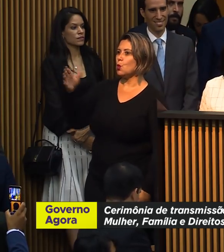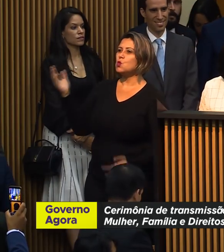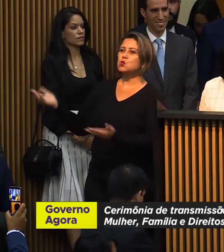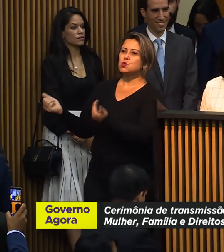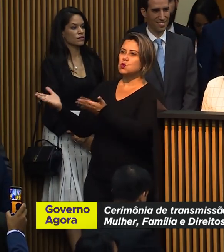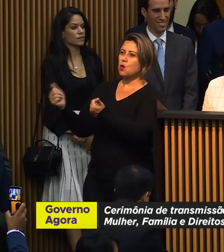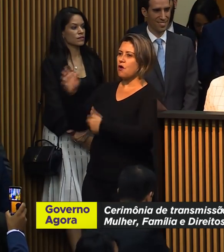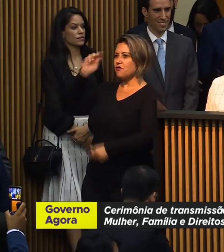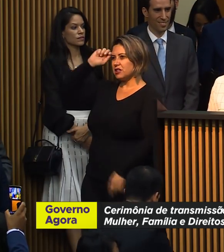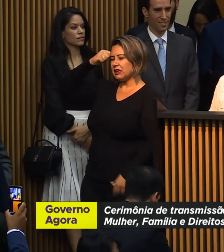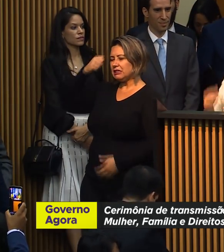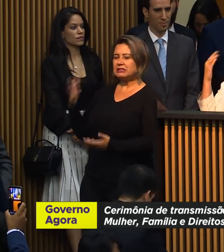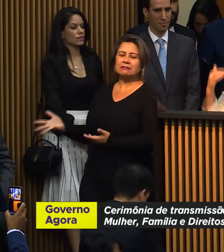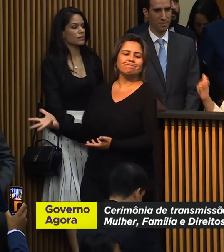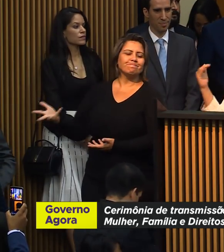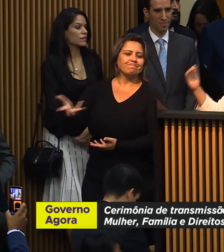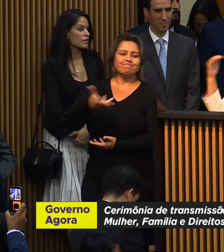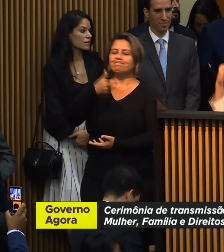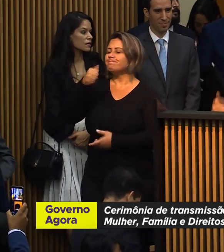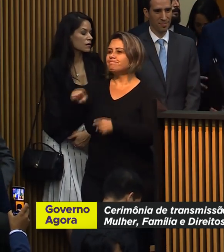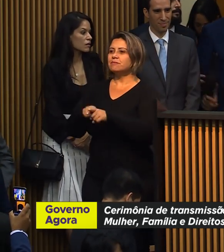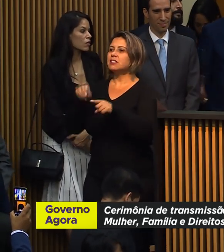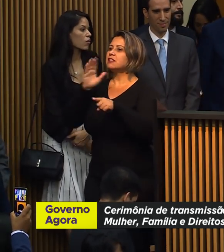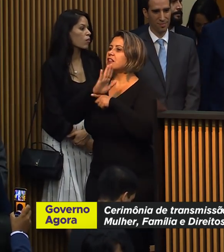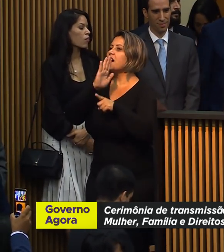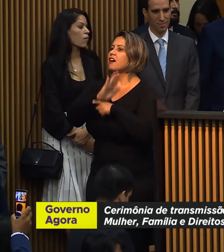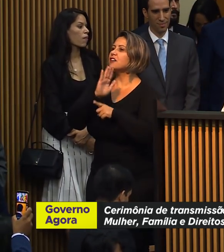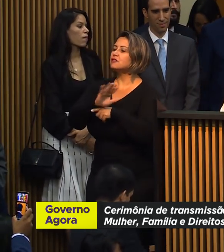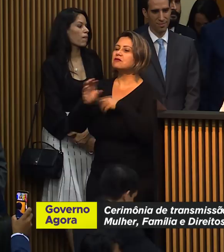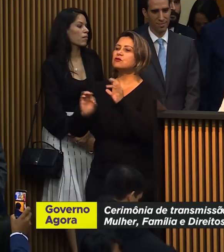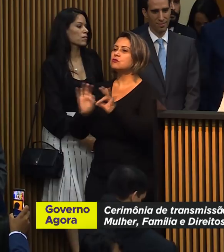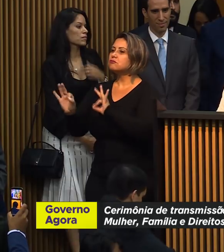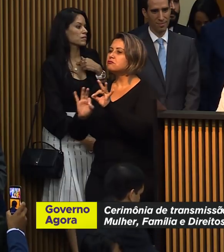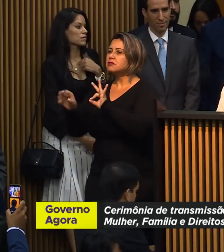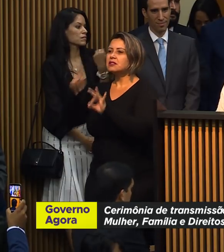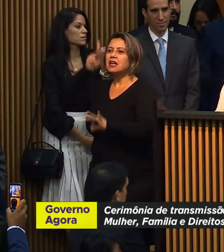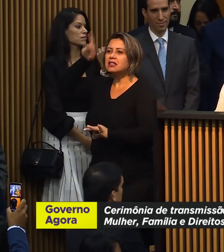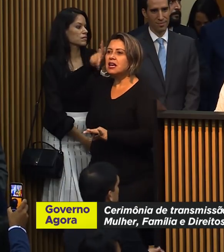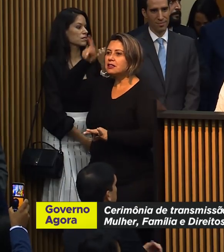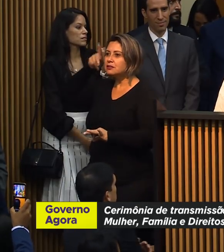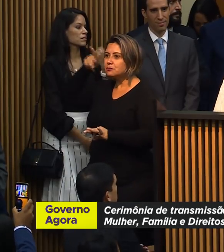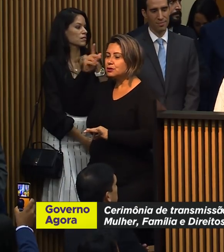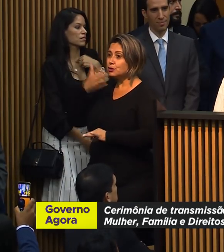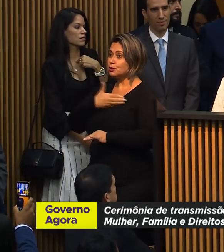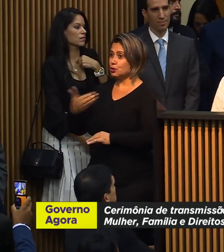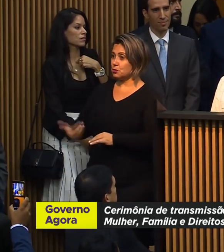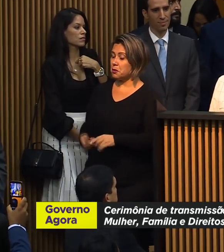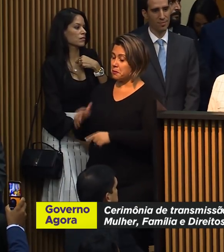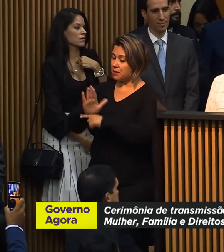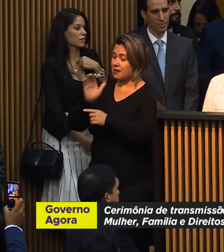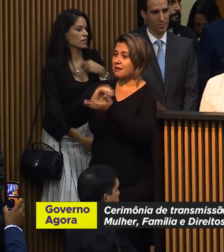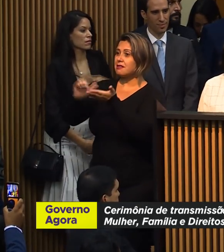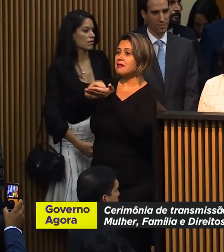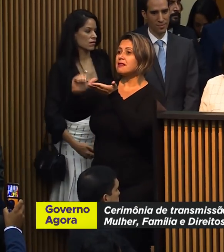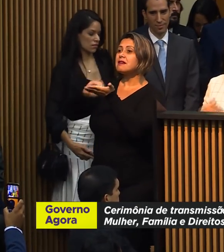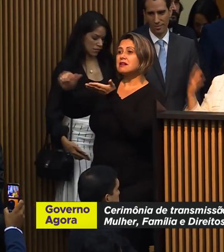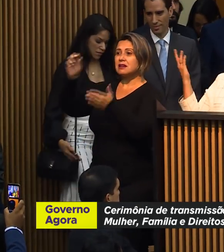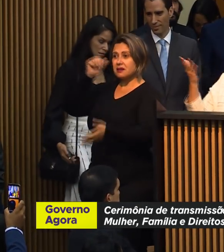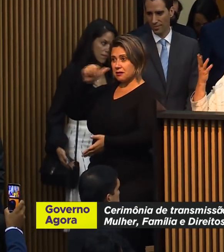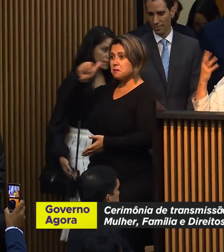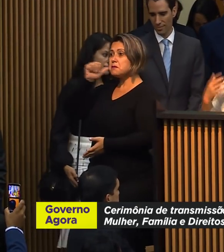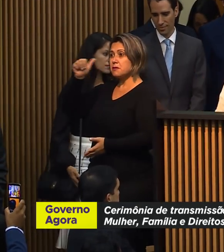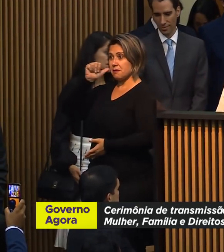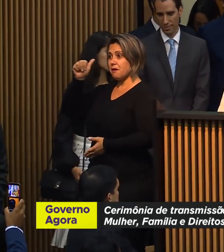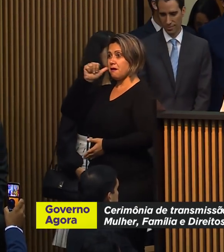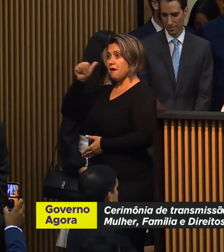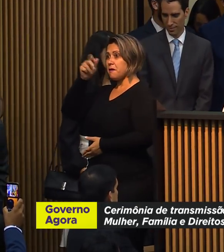negra, extraordinária, e que veio nos ajudar a escrever as políticas públicas para a Secretaria da Mulher. E por ter sido vista